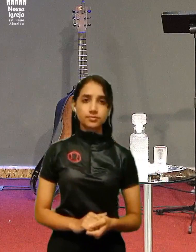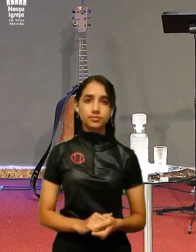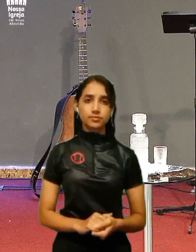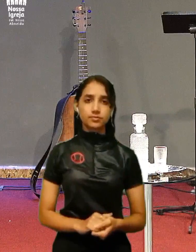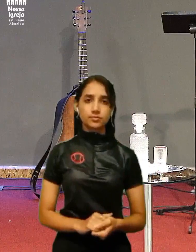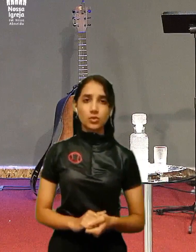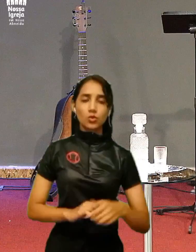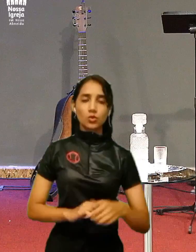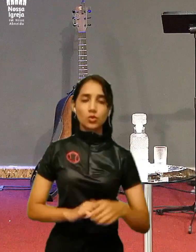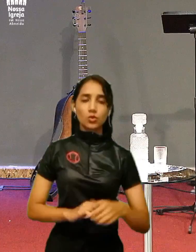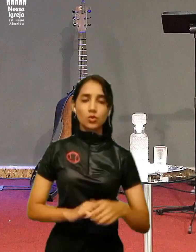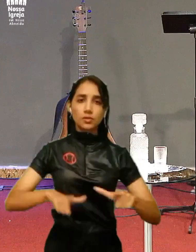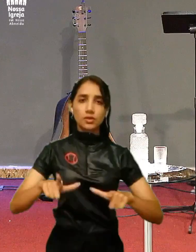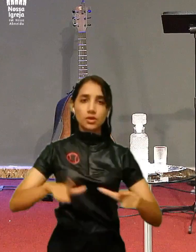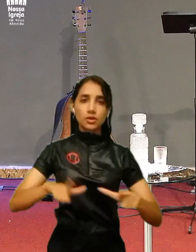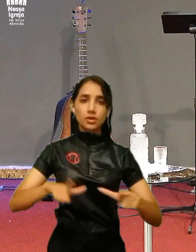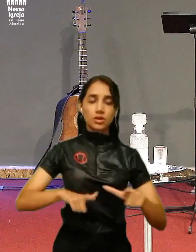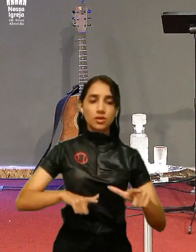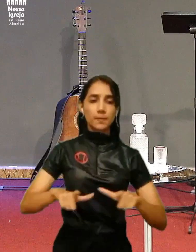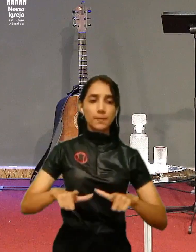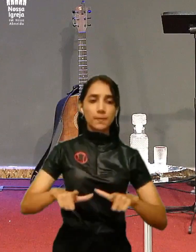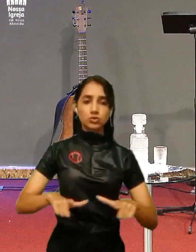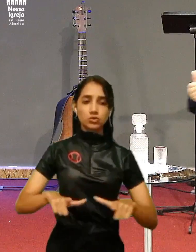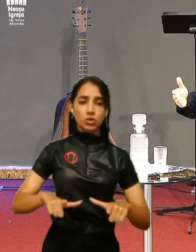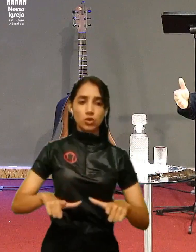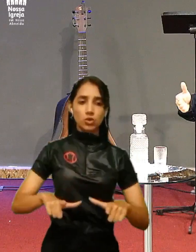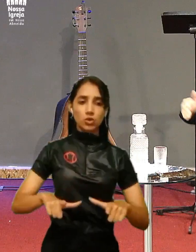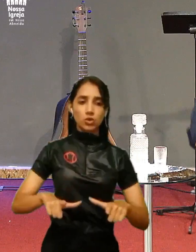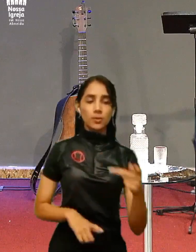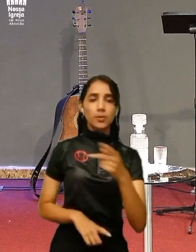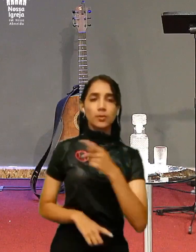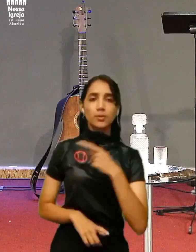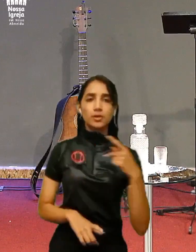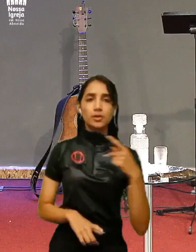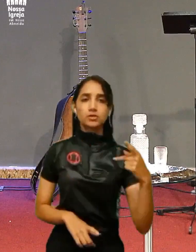trabalho pastoral, assim como o de Ezequiel, ele é insalubre.